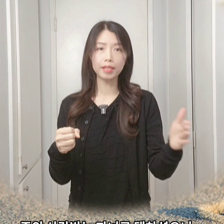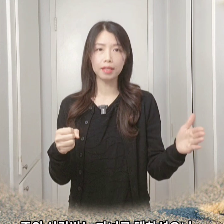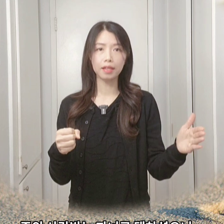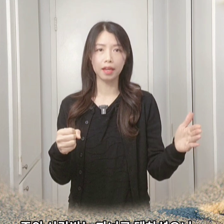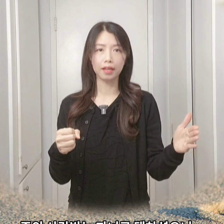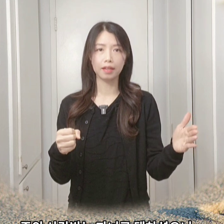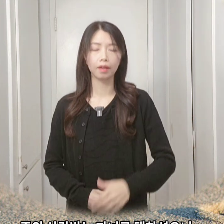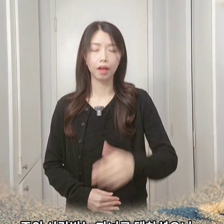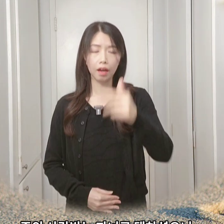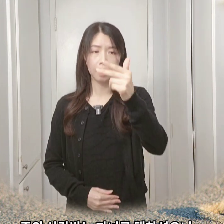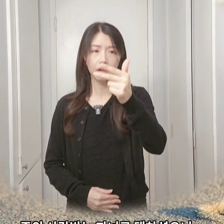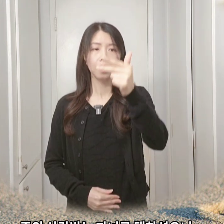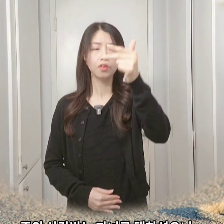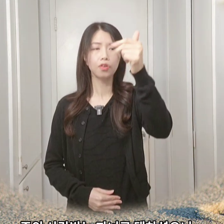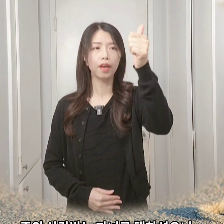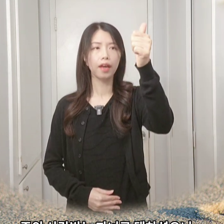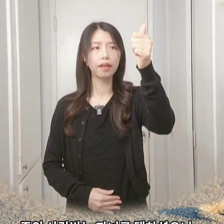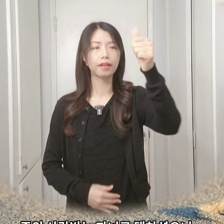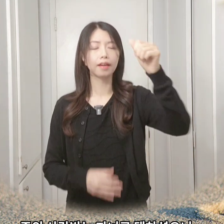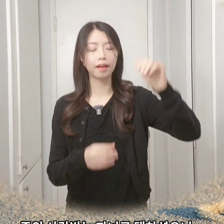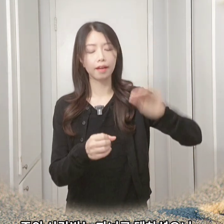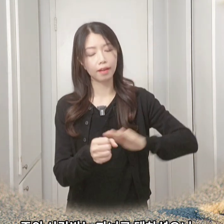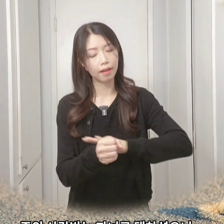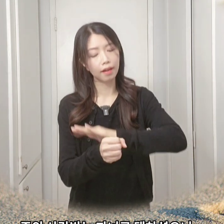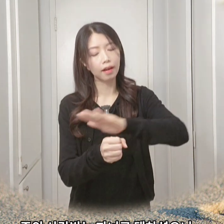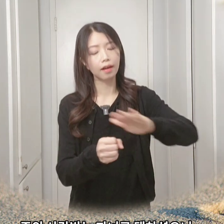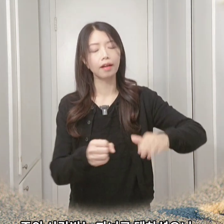뭐뭐 했으니, 주의